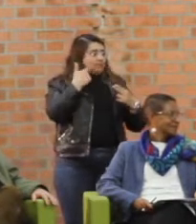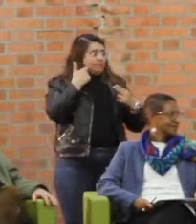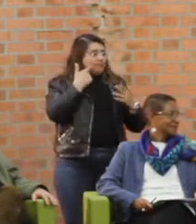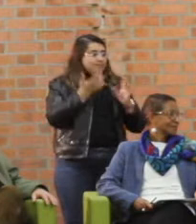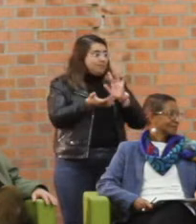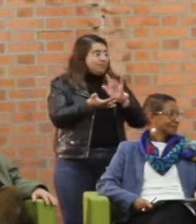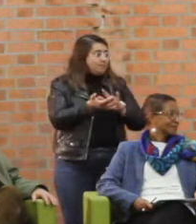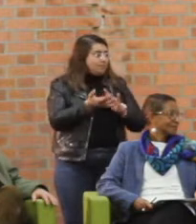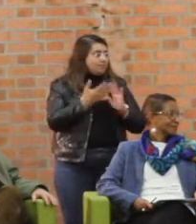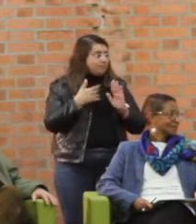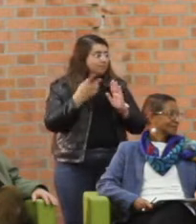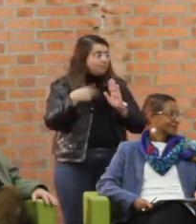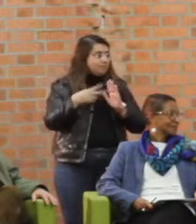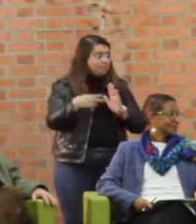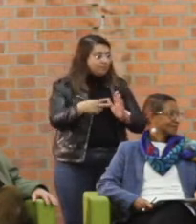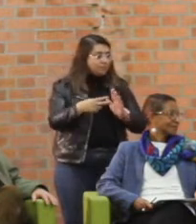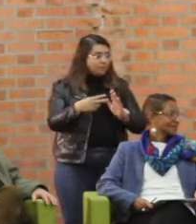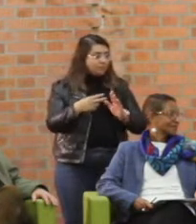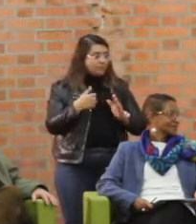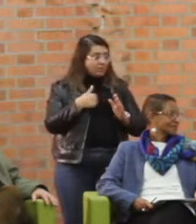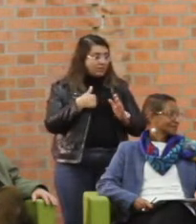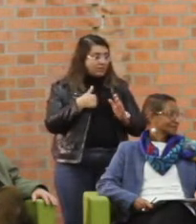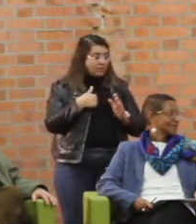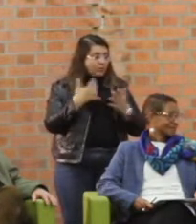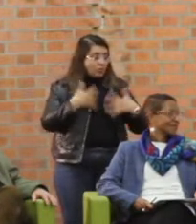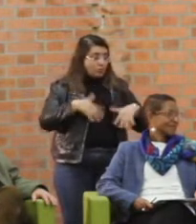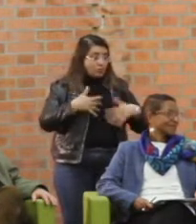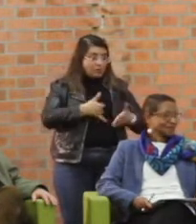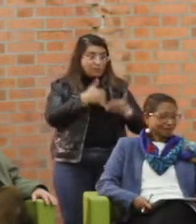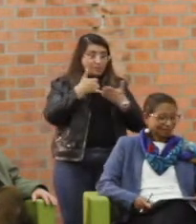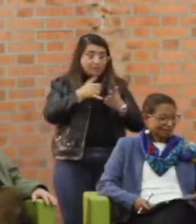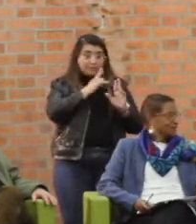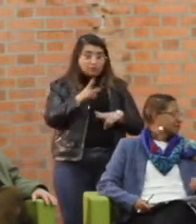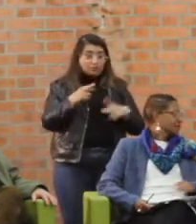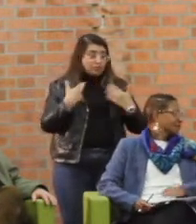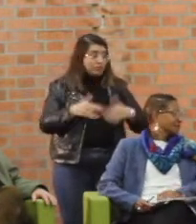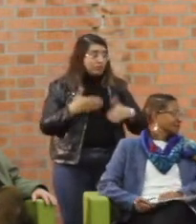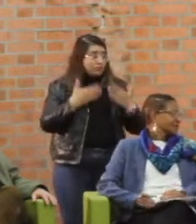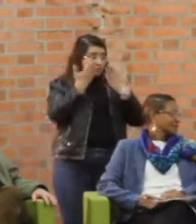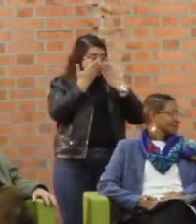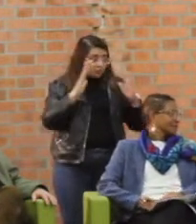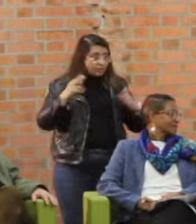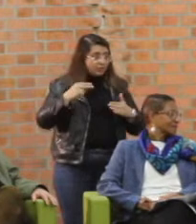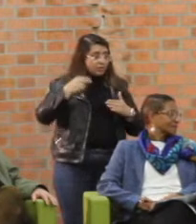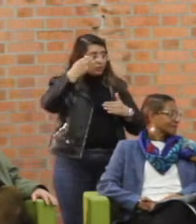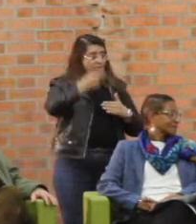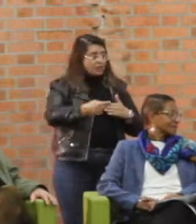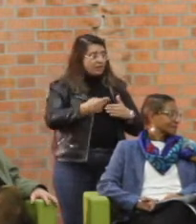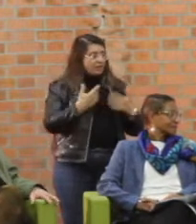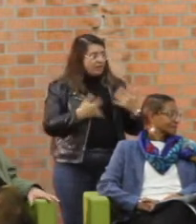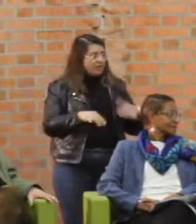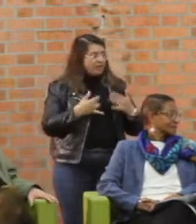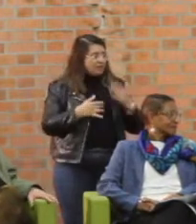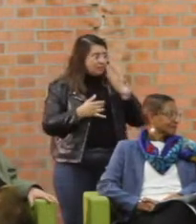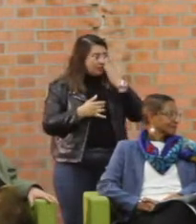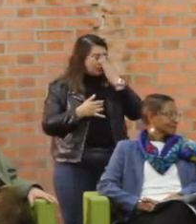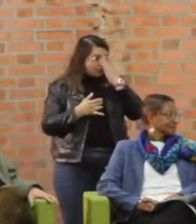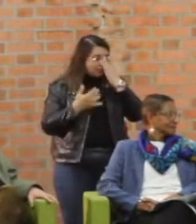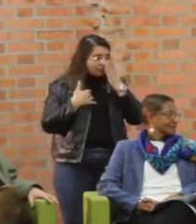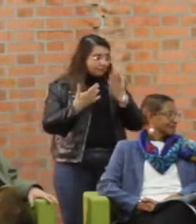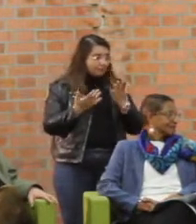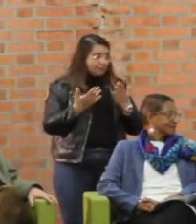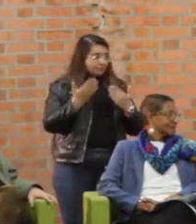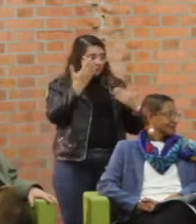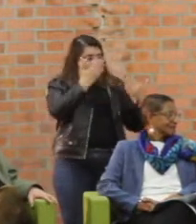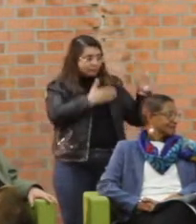del que yo haya conocido de un premio para investigaciones sobre aborto Quizás sí estímulos